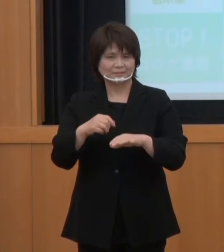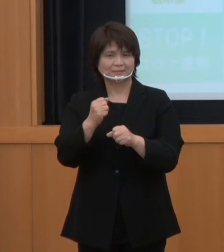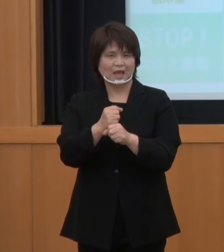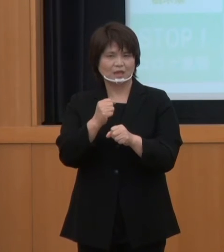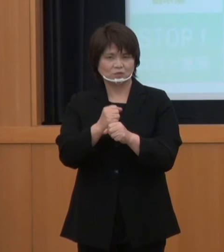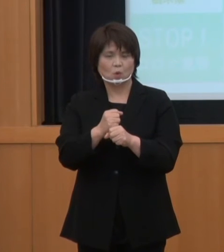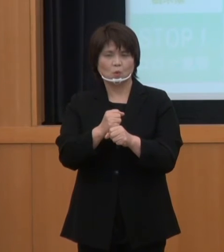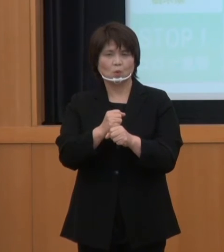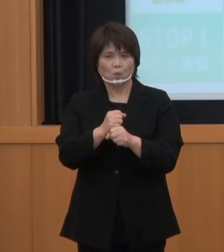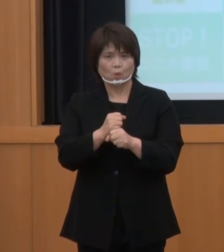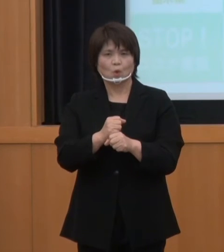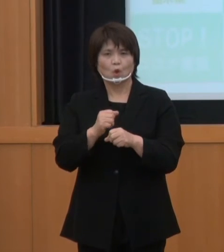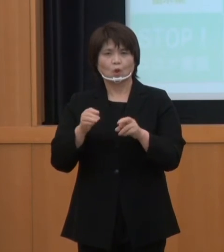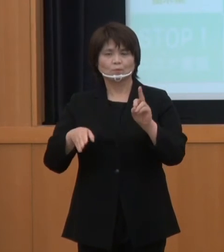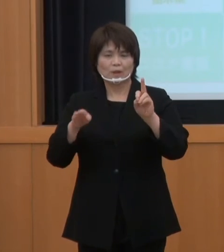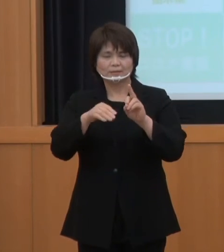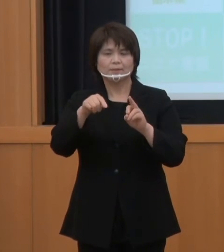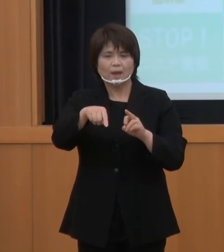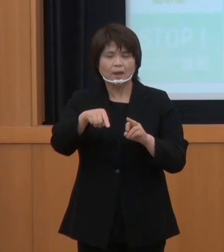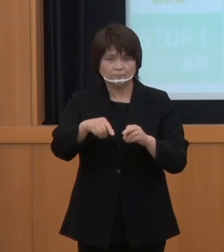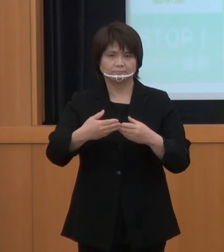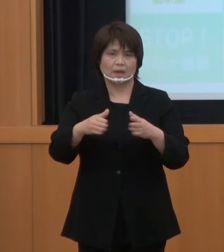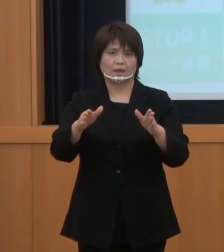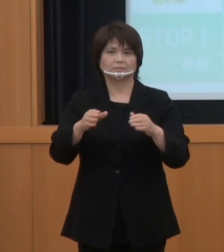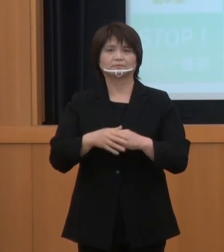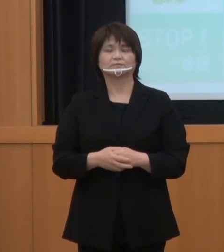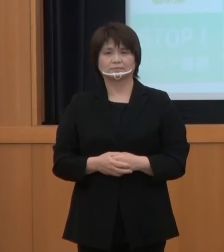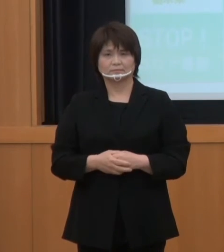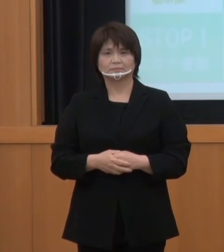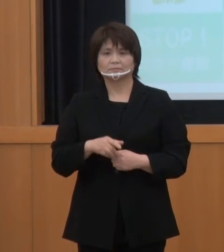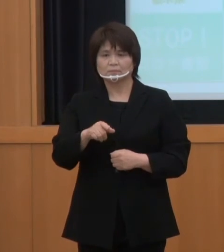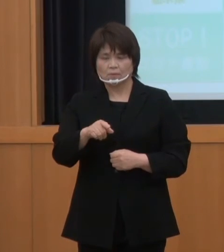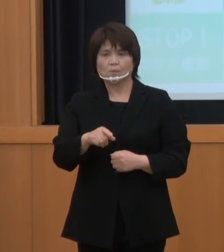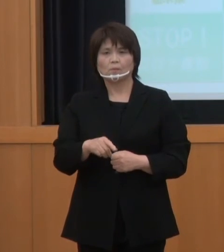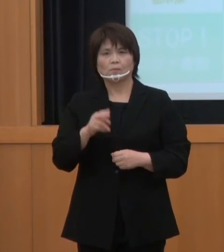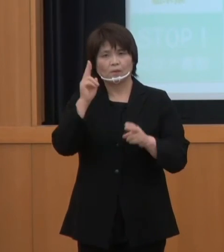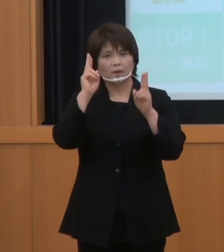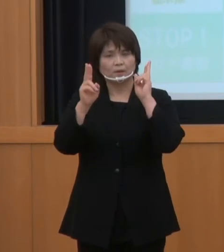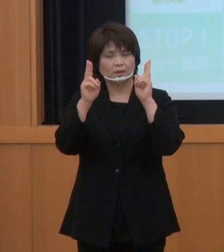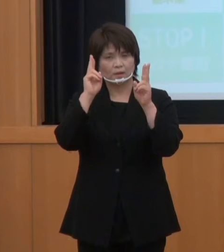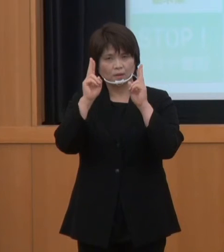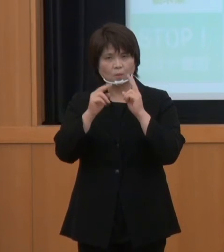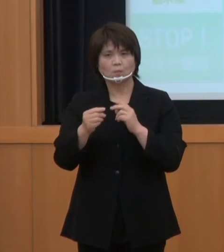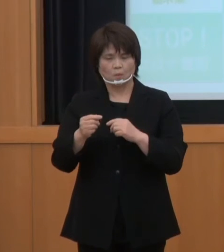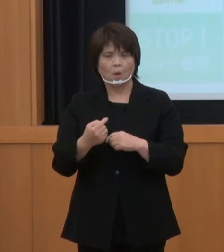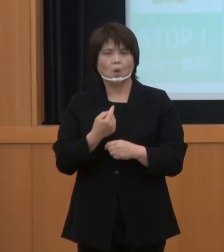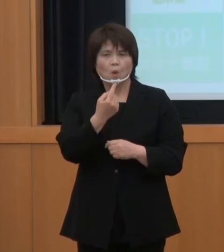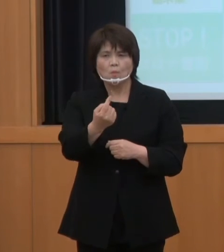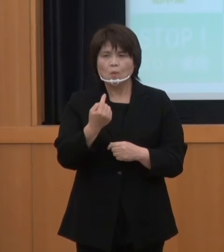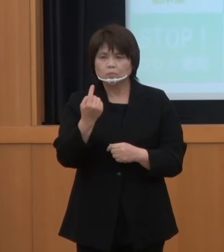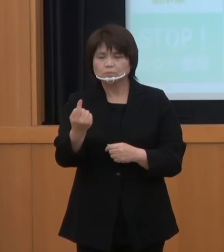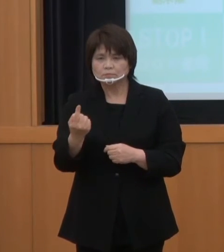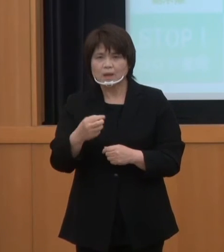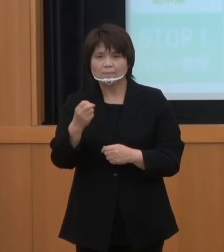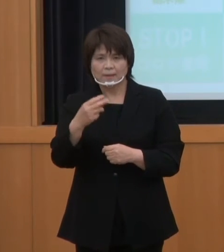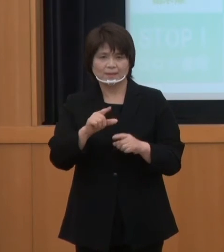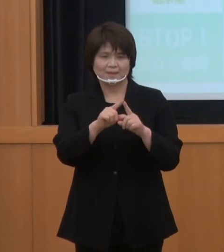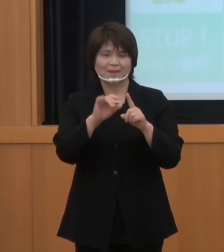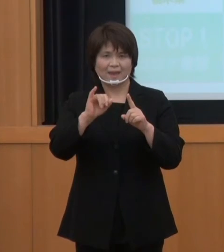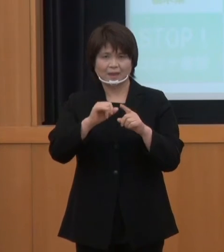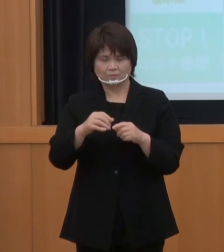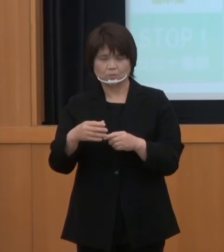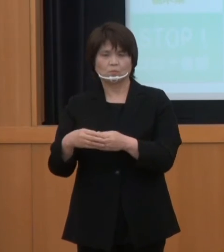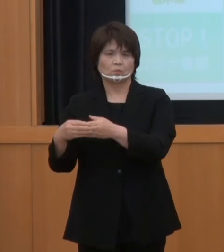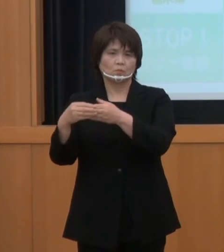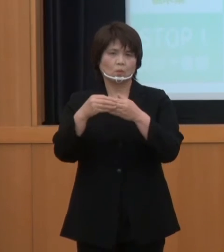所することといたします。同センターでは、企業訪問等による普及啓発や AI 等の導入を